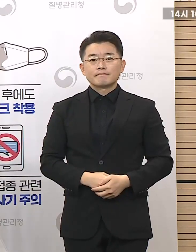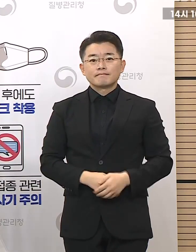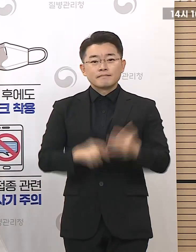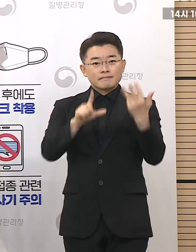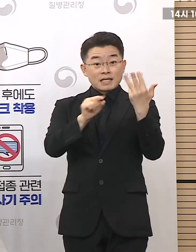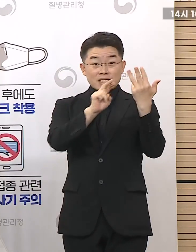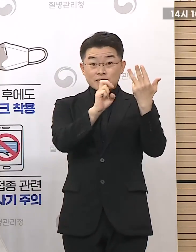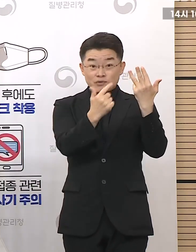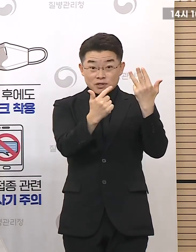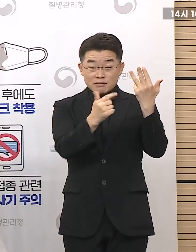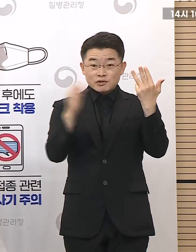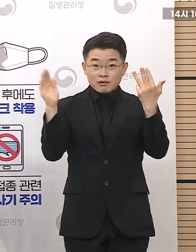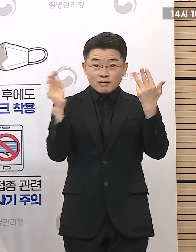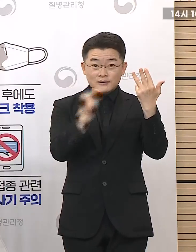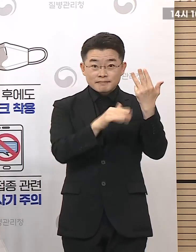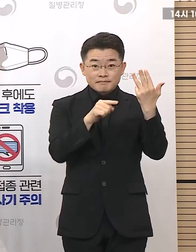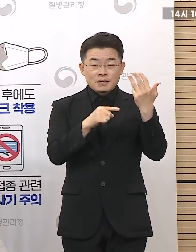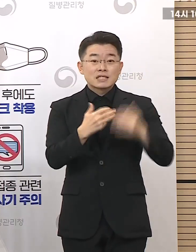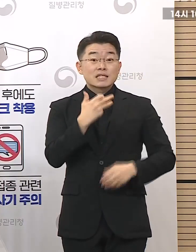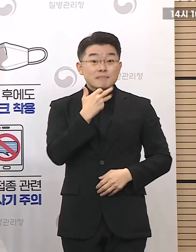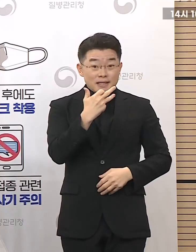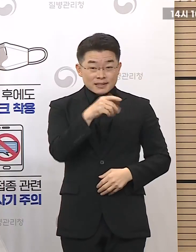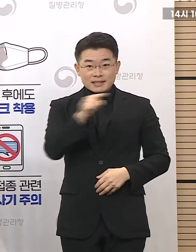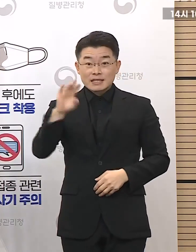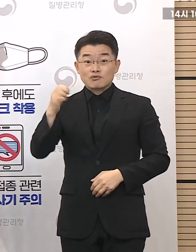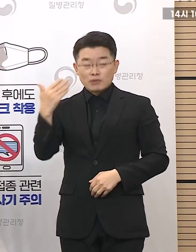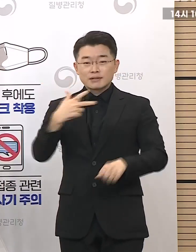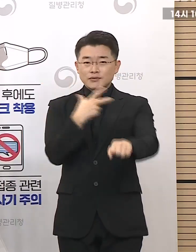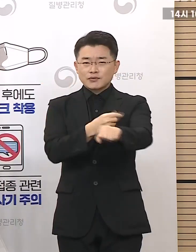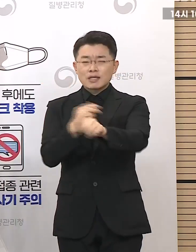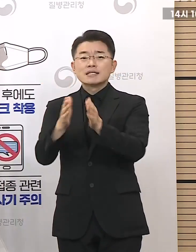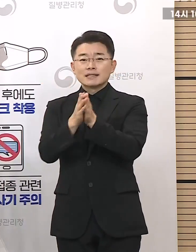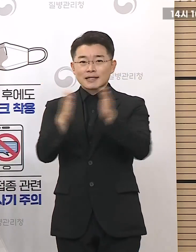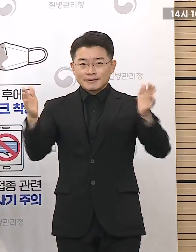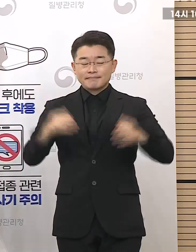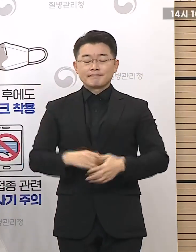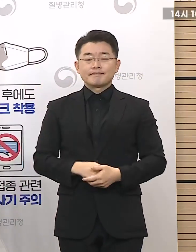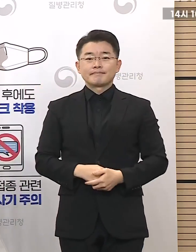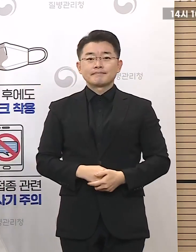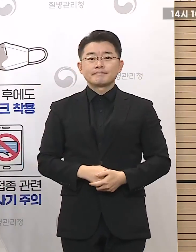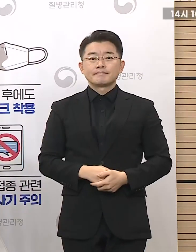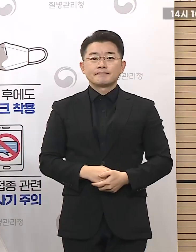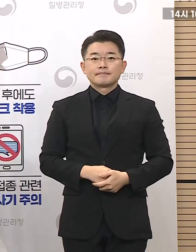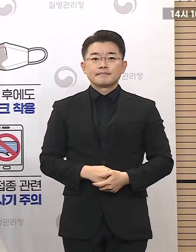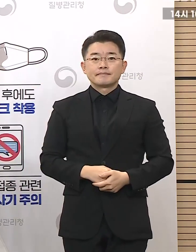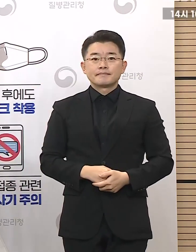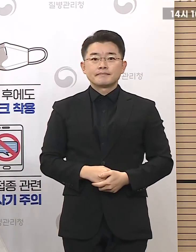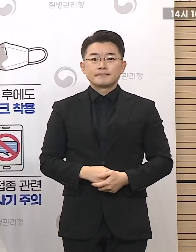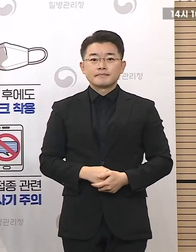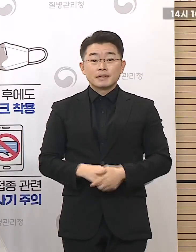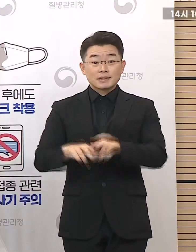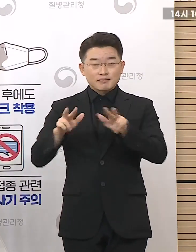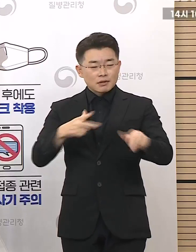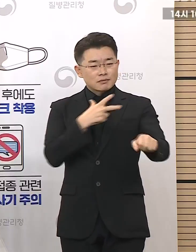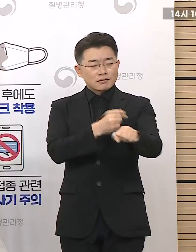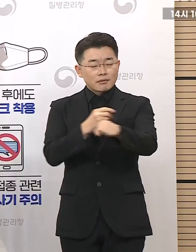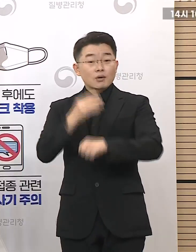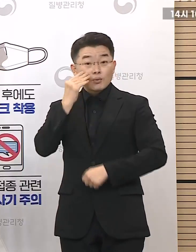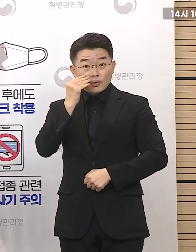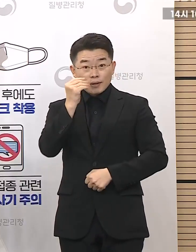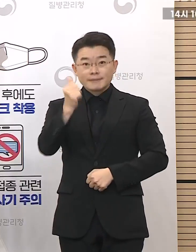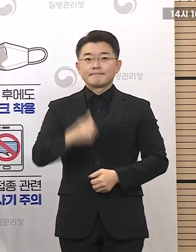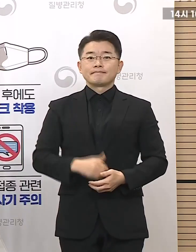8월 26일부터 시작된 18세에서 49세 청장년층 예방접종이 지금 순조롭게 진행되고